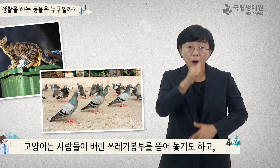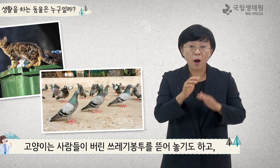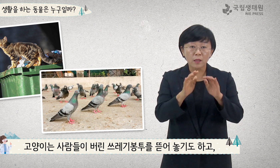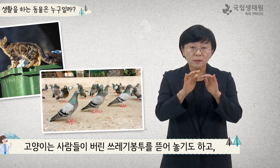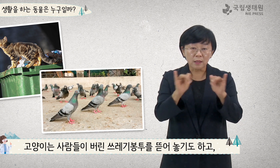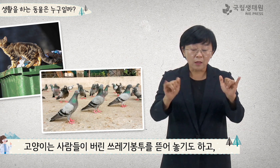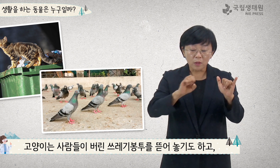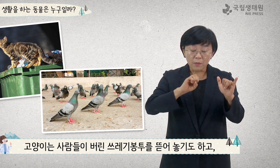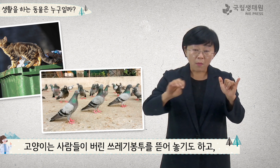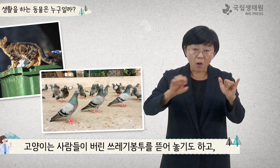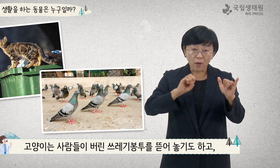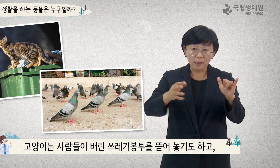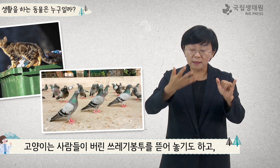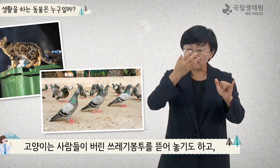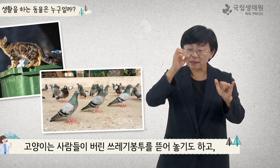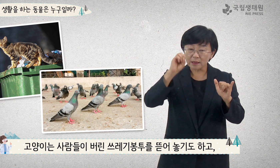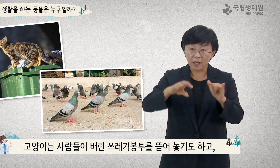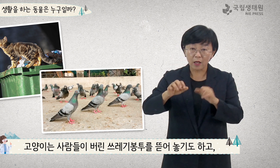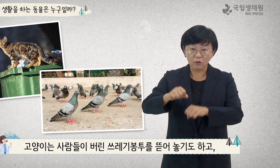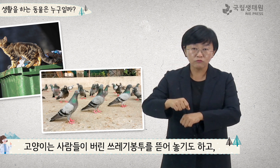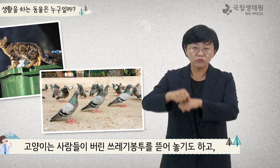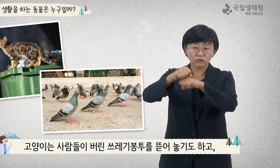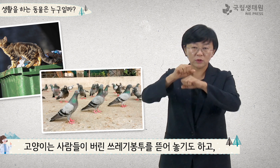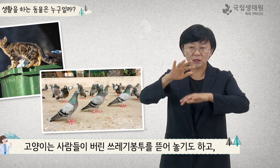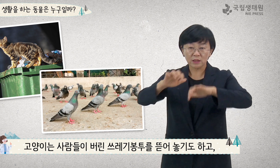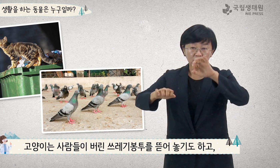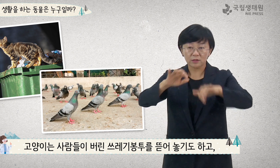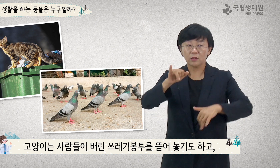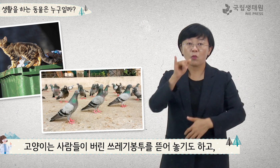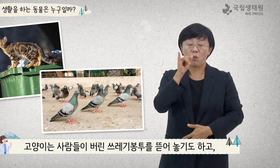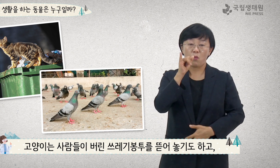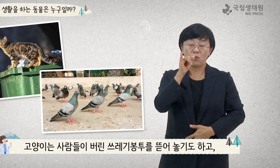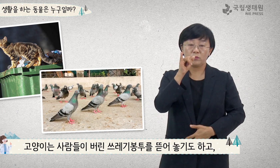고양이는 사람들이 버린 쓰레기 봉투를 뜯어놓기도 하고